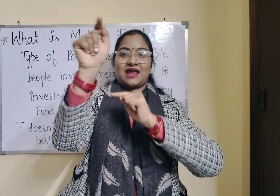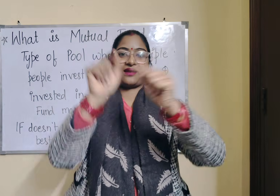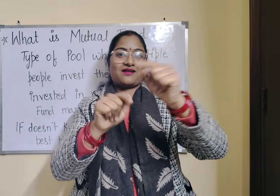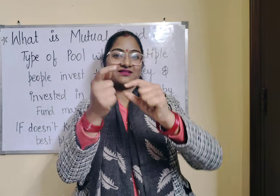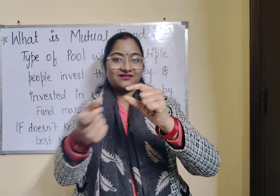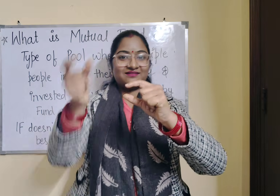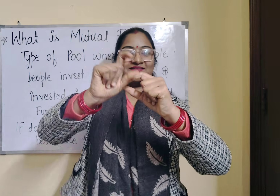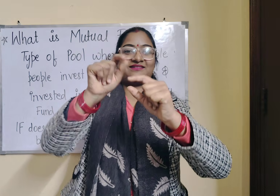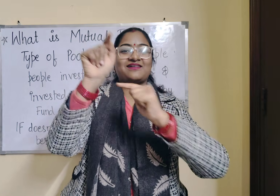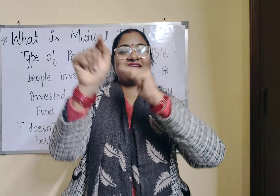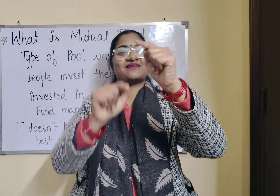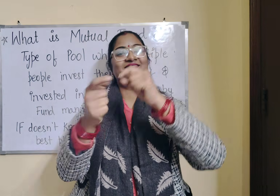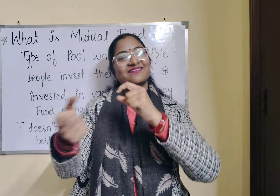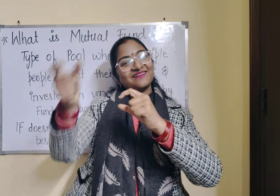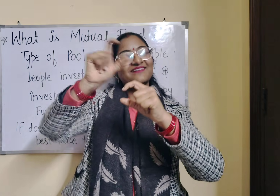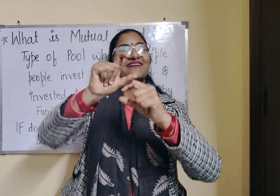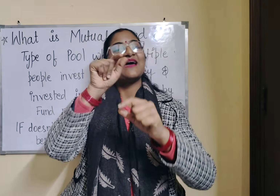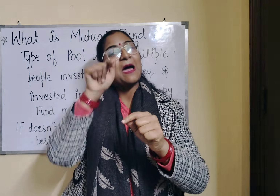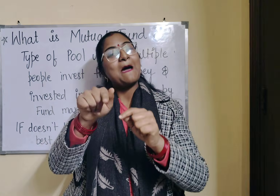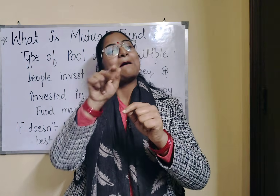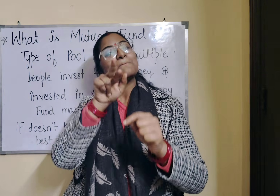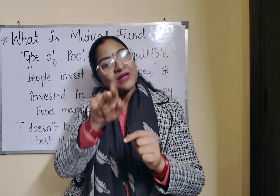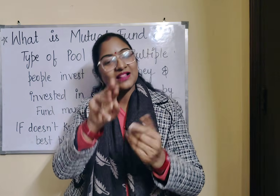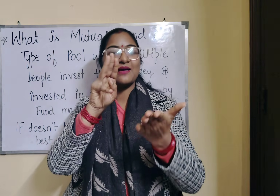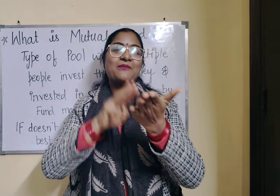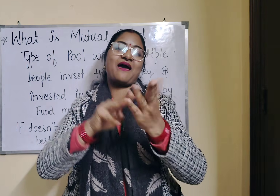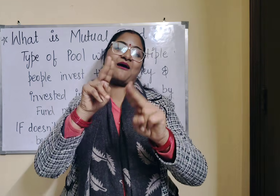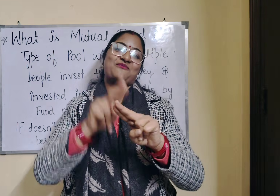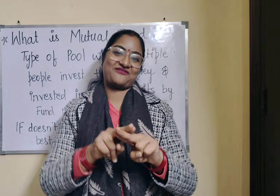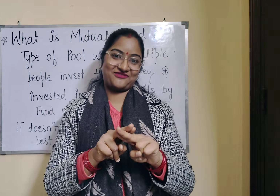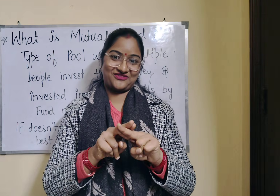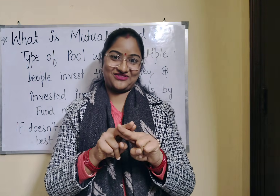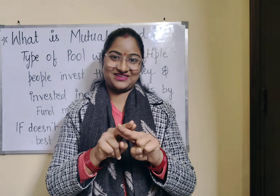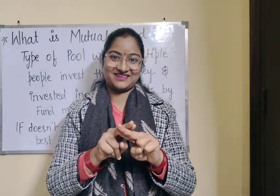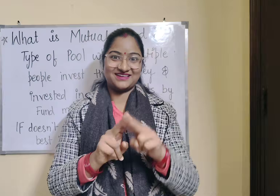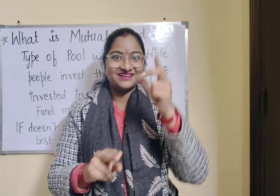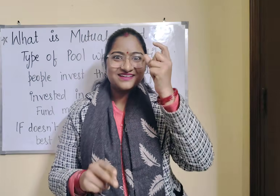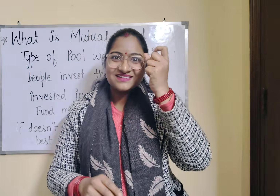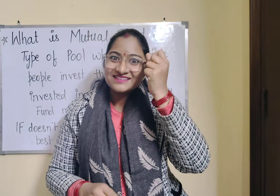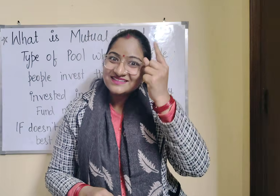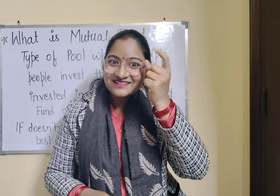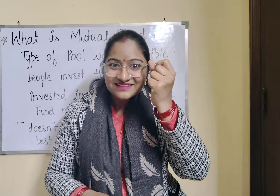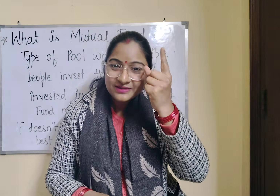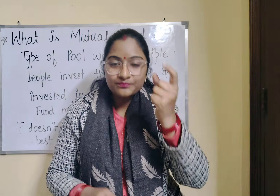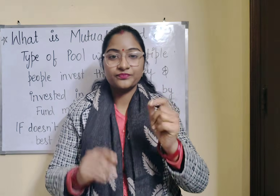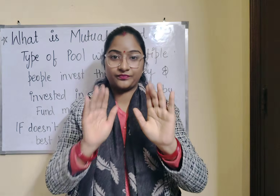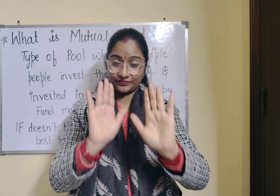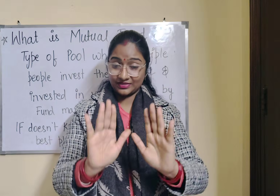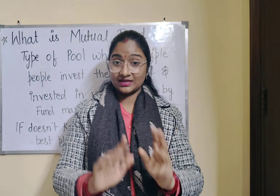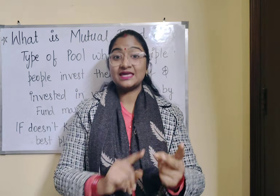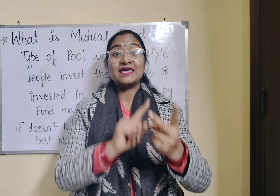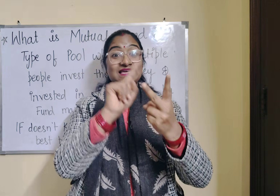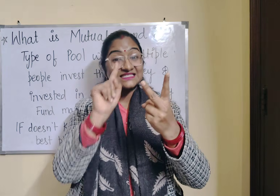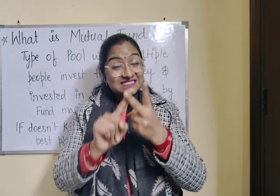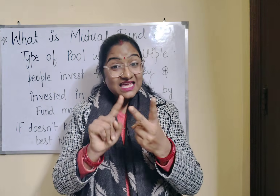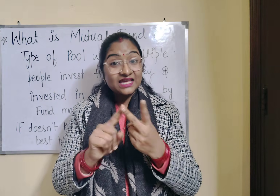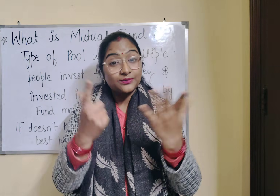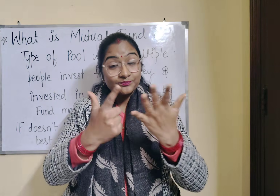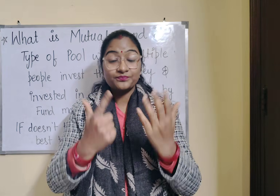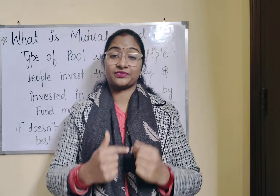हेल्प करी उसका आपका इंटरेस्ट ऐड करके वो आपके पैसे को और भी ज़्यादा बढ़ा देता है। ठीक है।